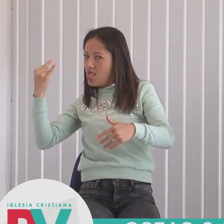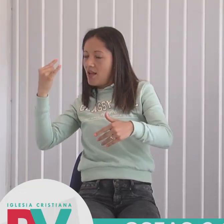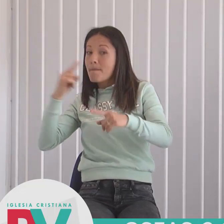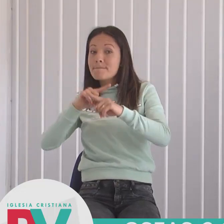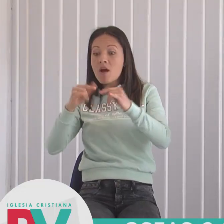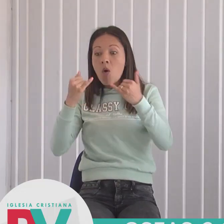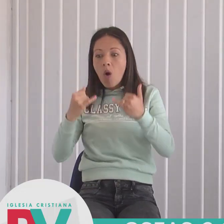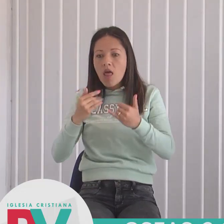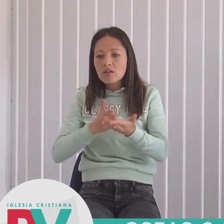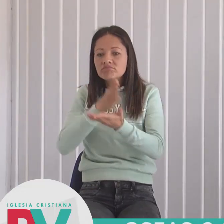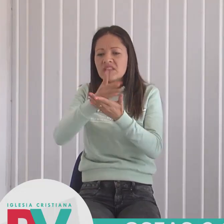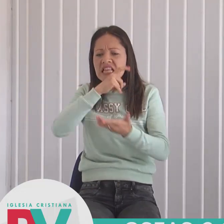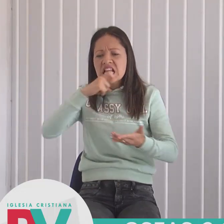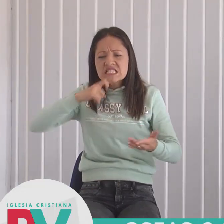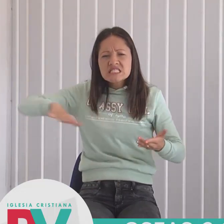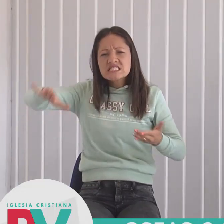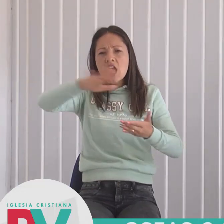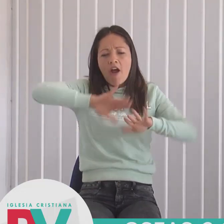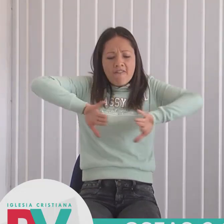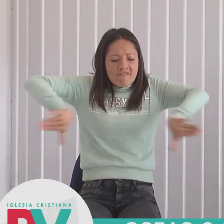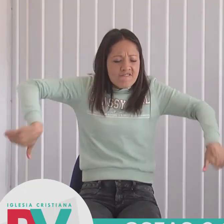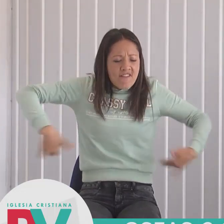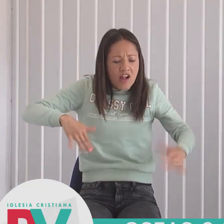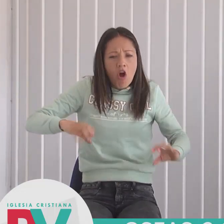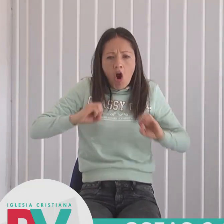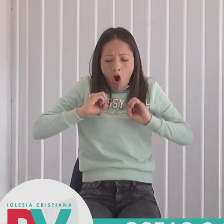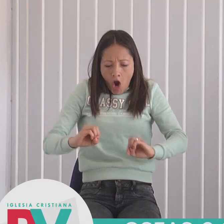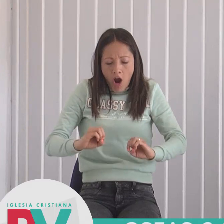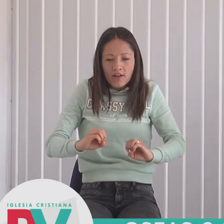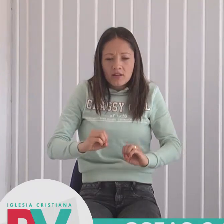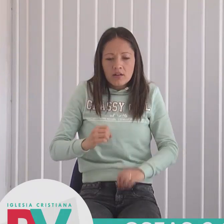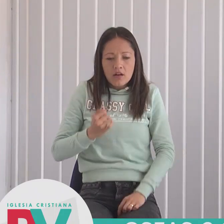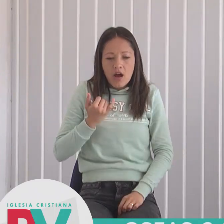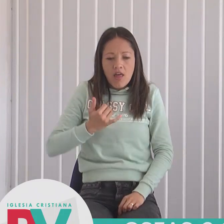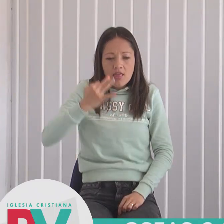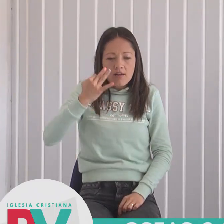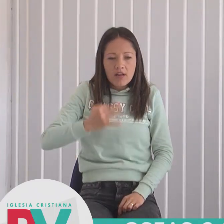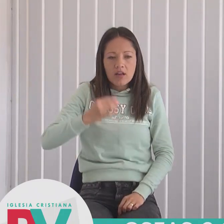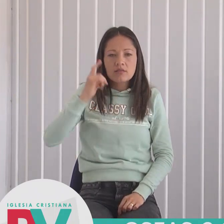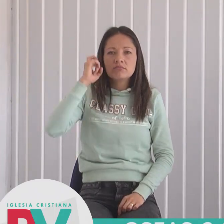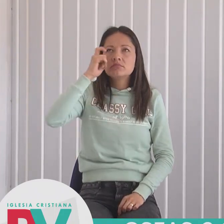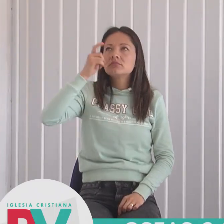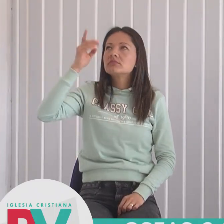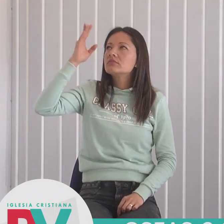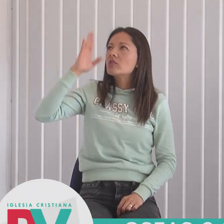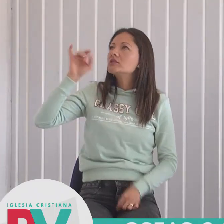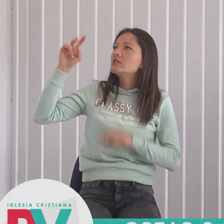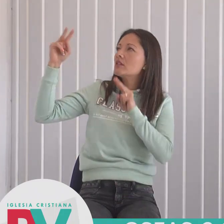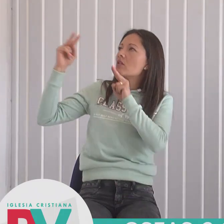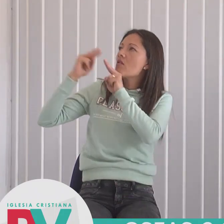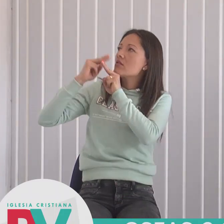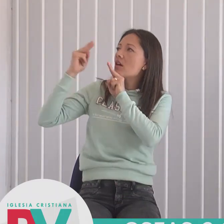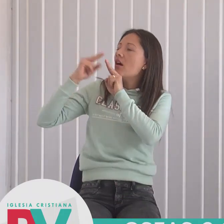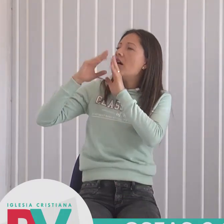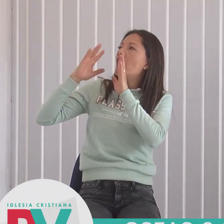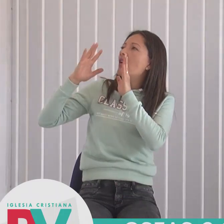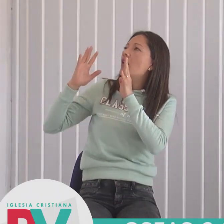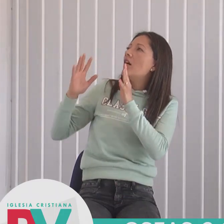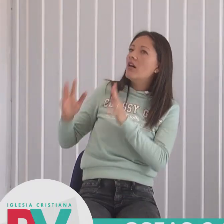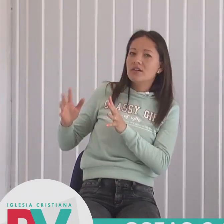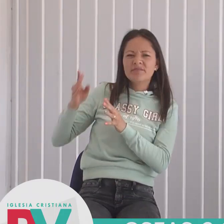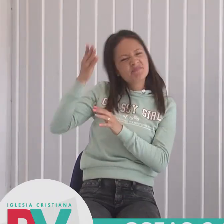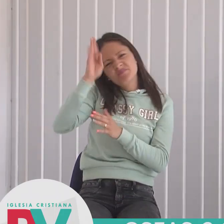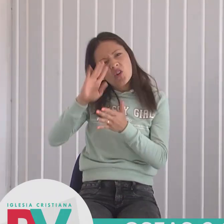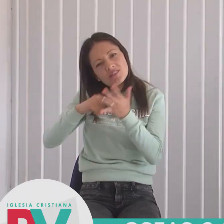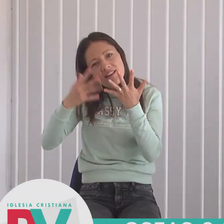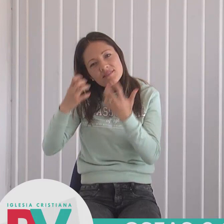Pero ahora que ha sido desprovista de todo, ahora sí va a pensar en él realmente, porque es donde lo ha conocido. ¿Qué es lo que Dios